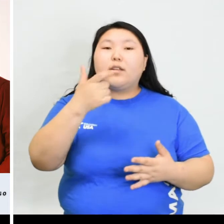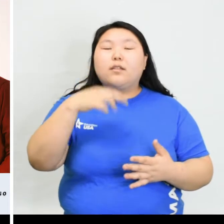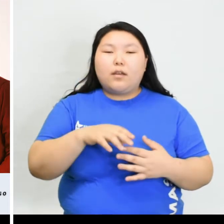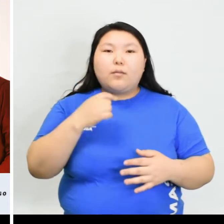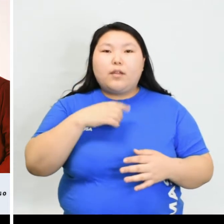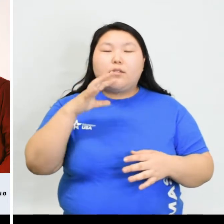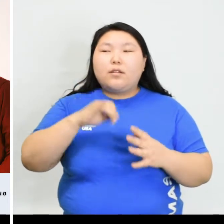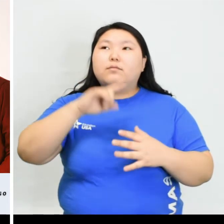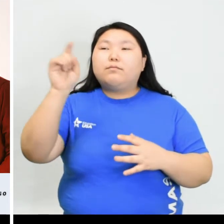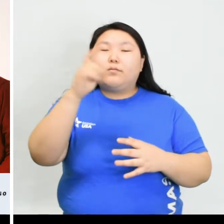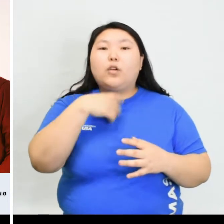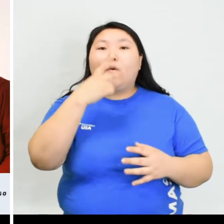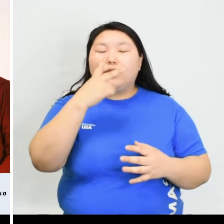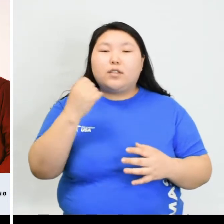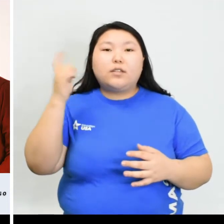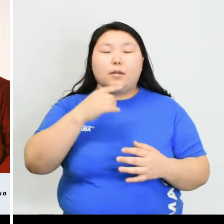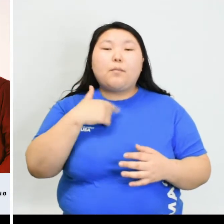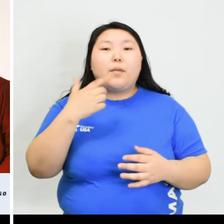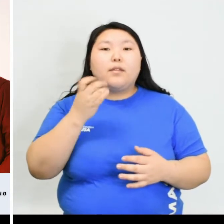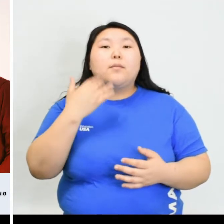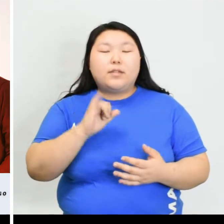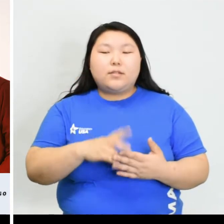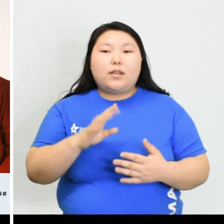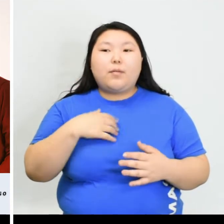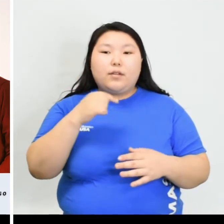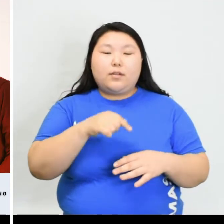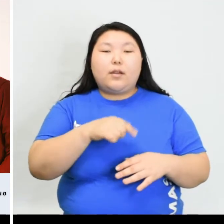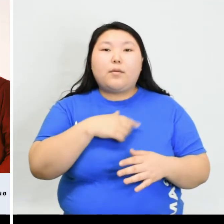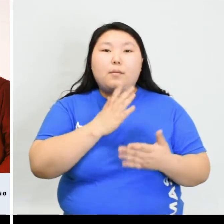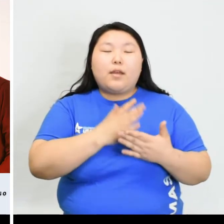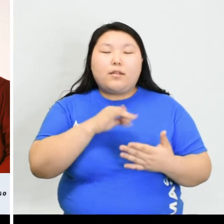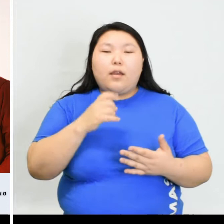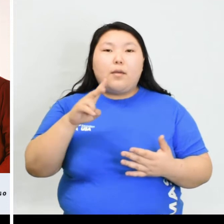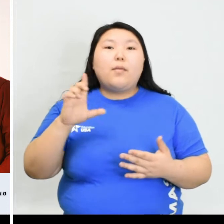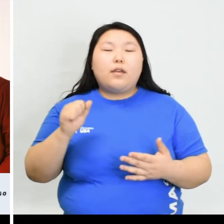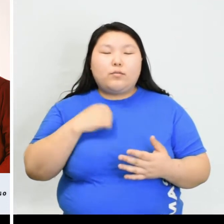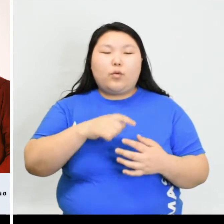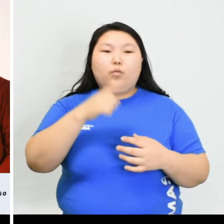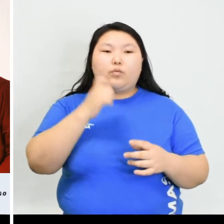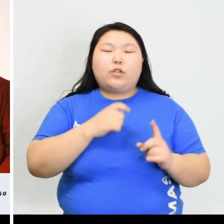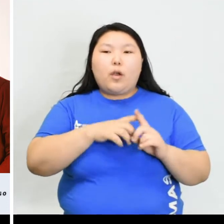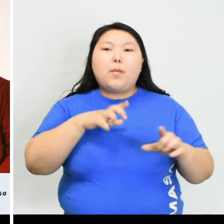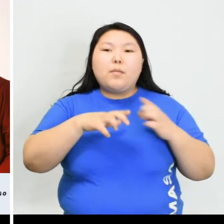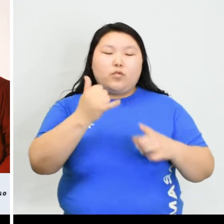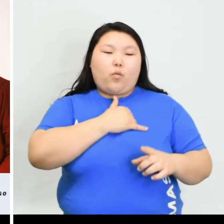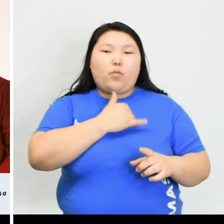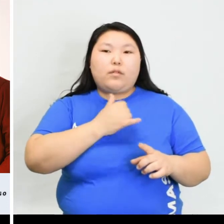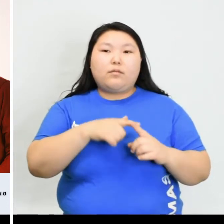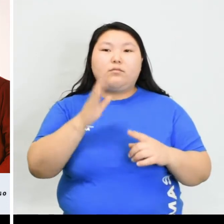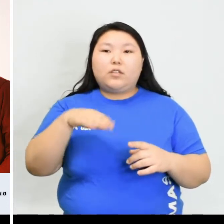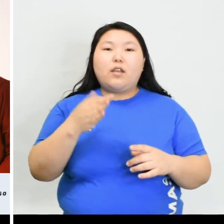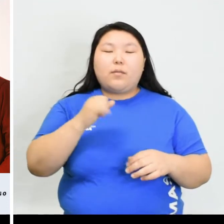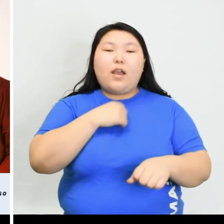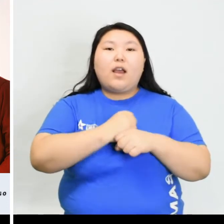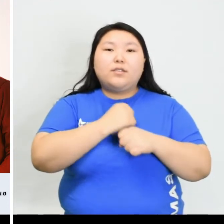үзье та гэж удаад нэг дэлхий хаа үзчихэд тэр ихсэн байдалтай Япон явсан. Тэгээд тэндээ байхдаа MBA чи ер нь бол хүнийг нэг бизнес